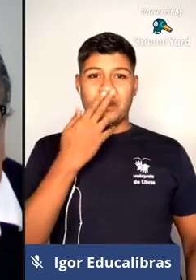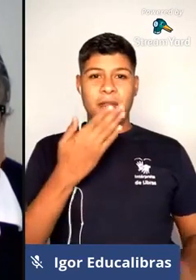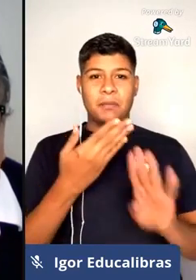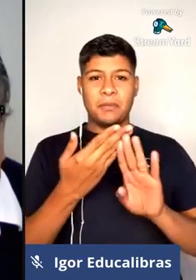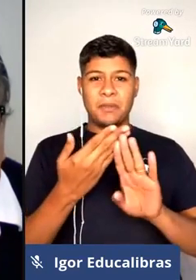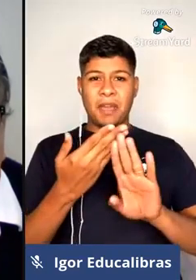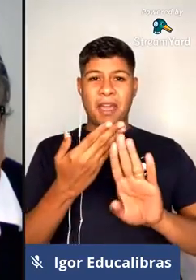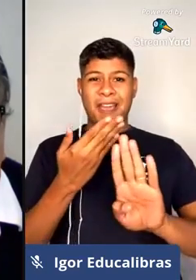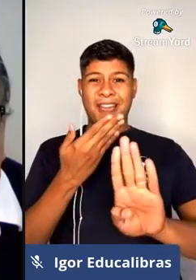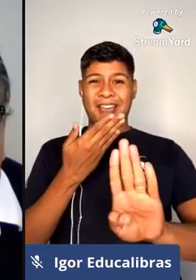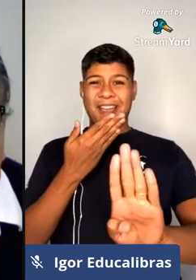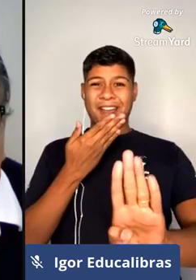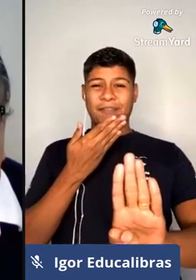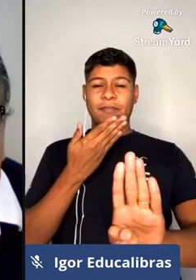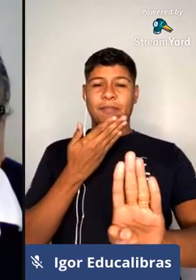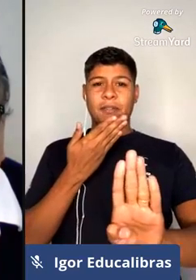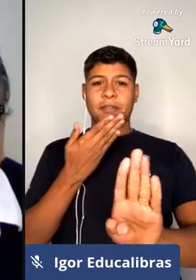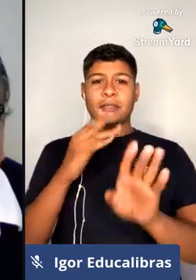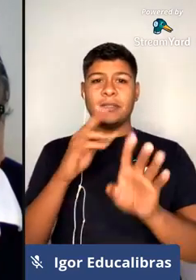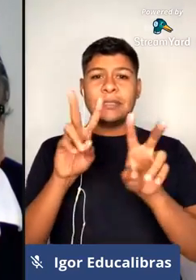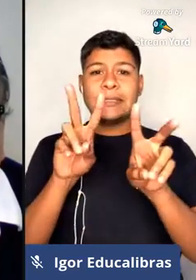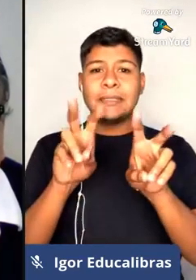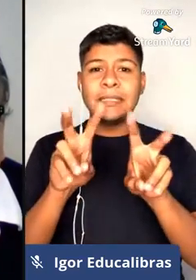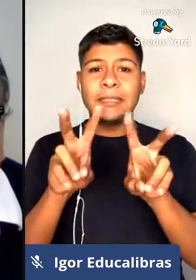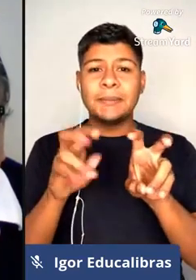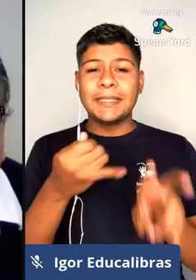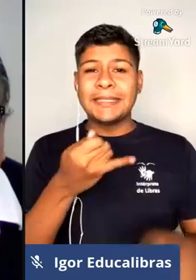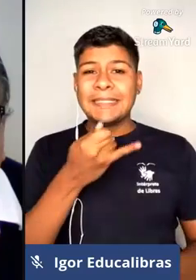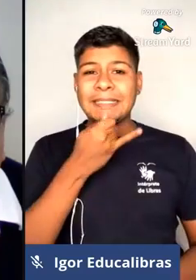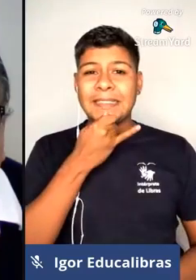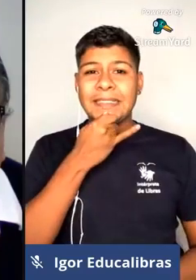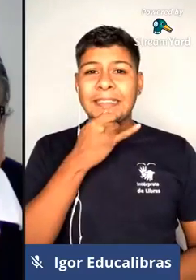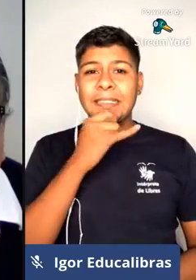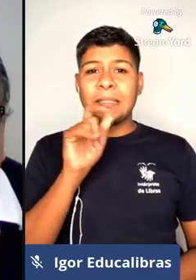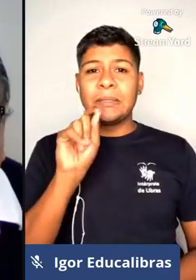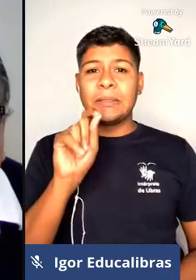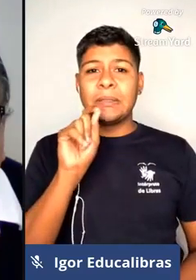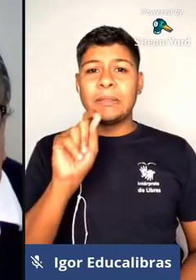de um tema fundamental que